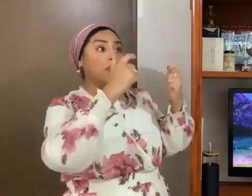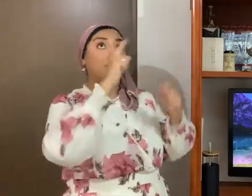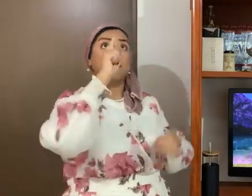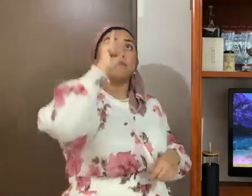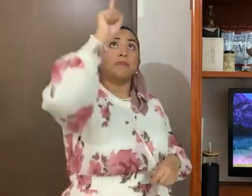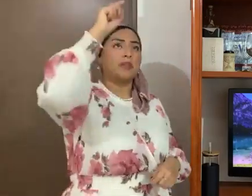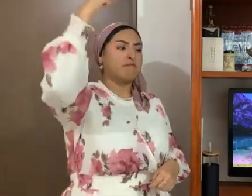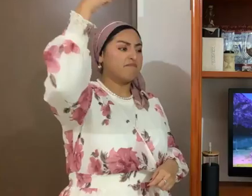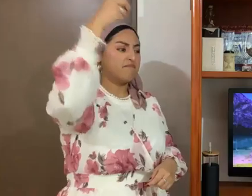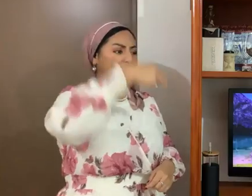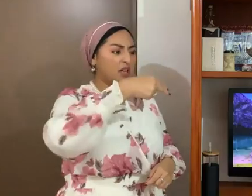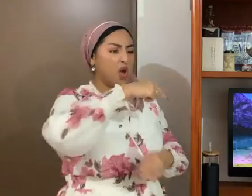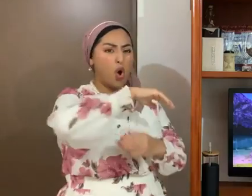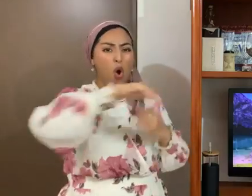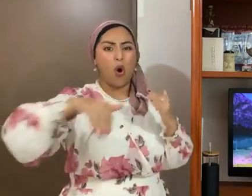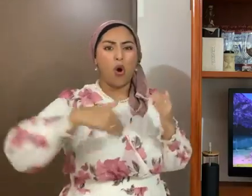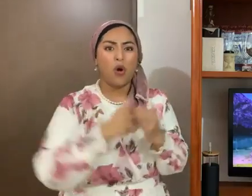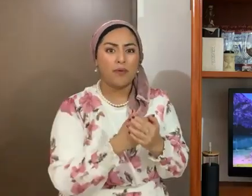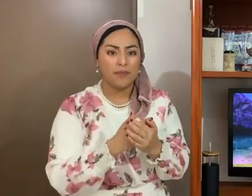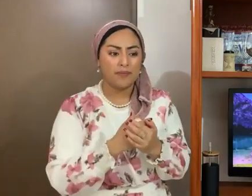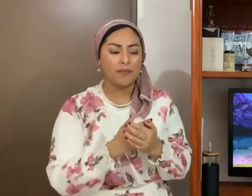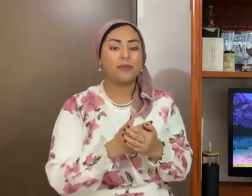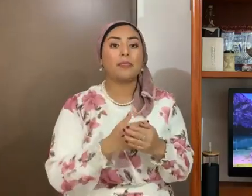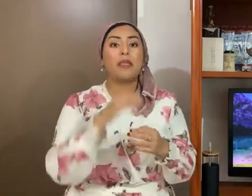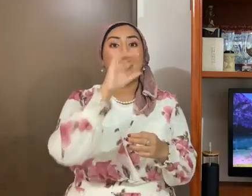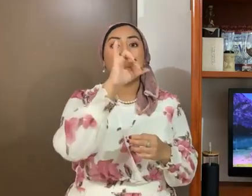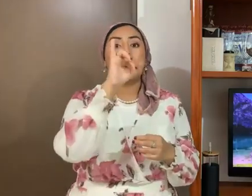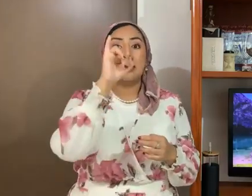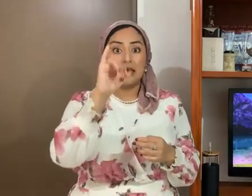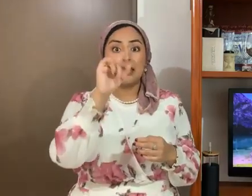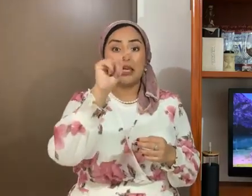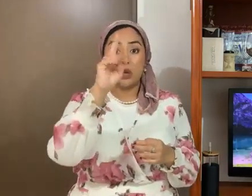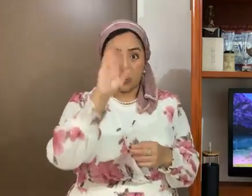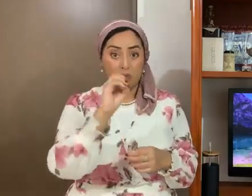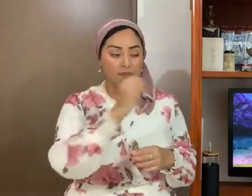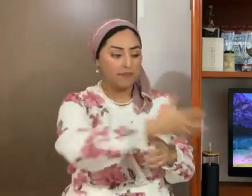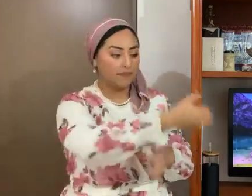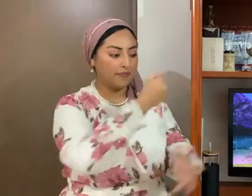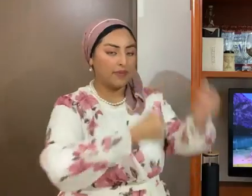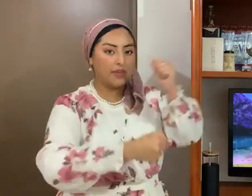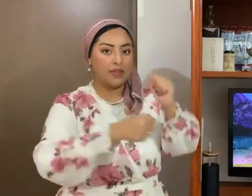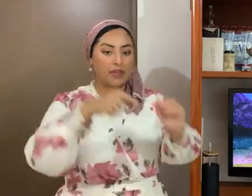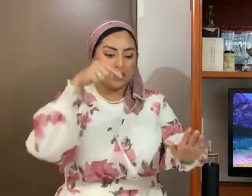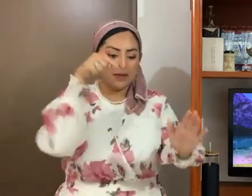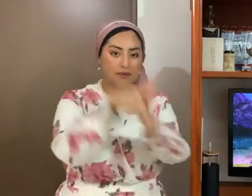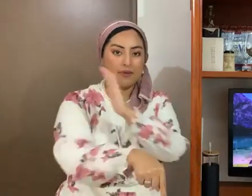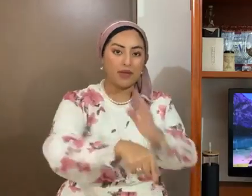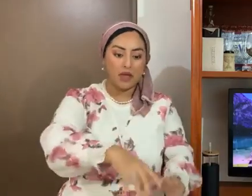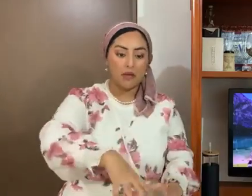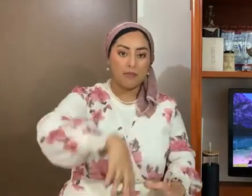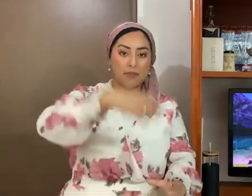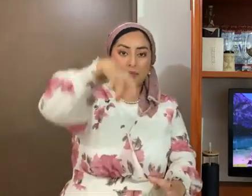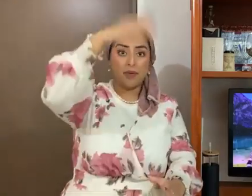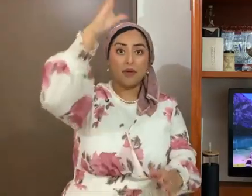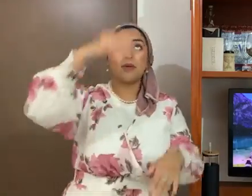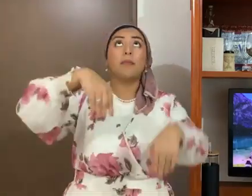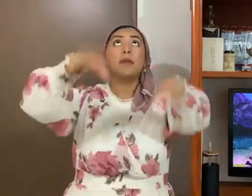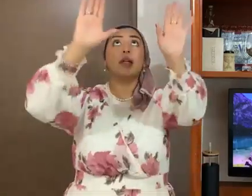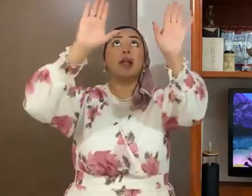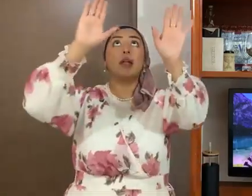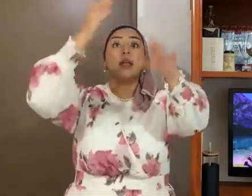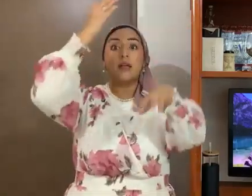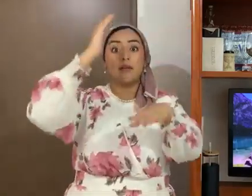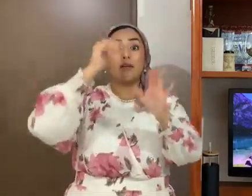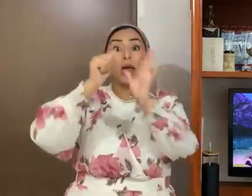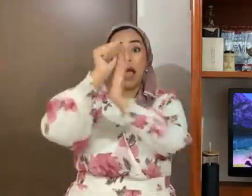ellos. Aquí está la obediencia de Yetro. Y tomó Yetro, suegro de Moisés, holocaustos y sacrificios para Elohim, y vino Aarón